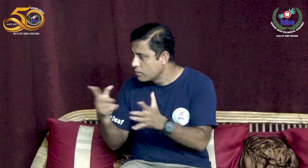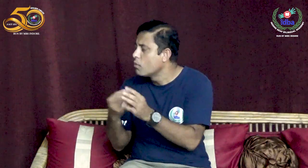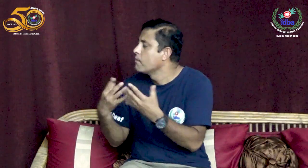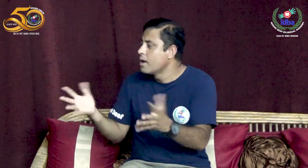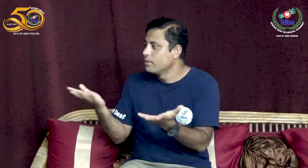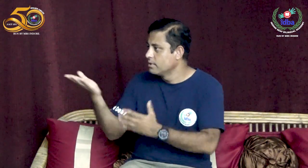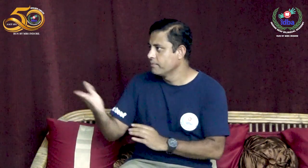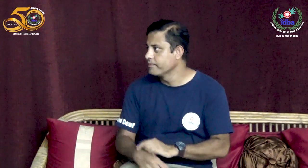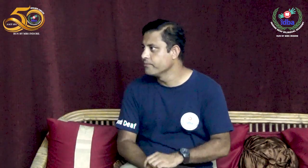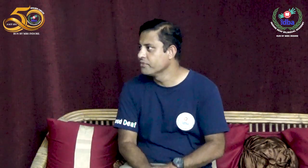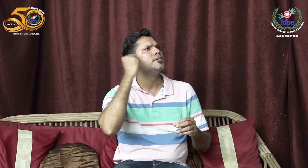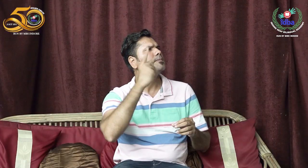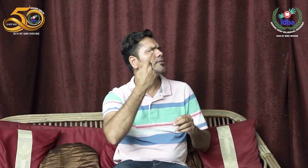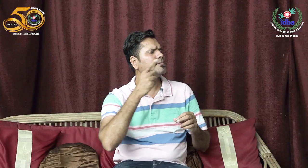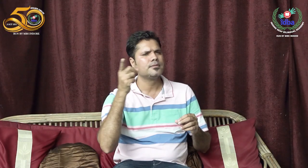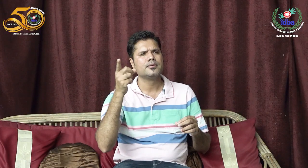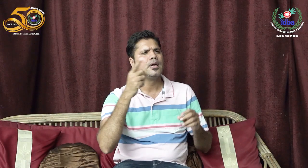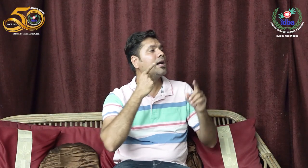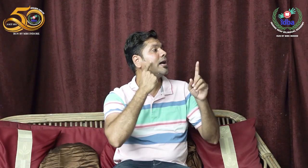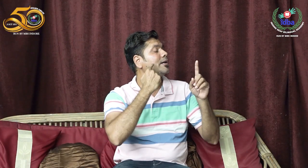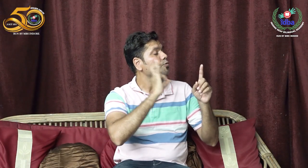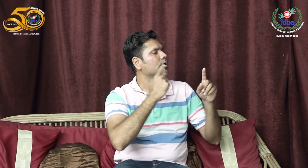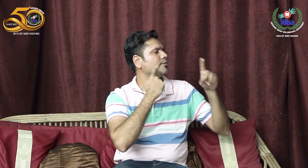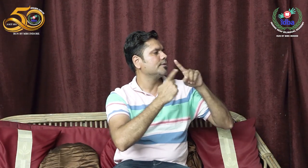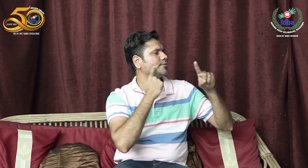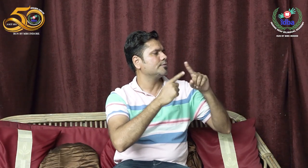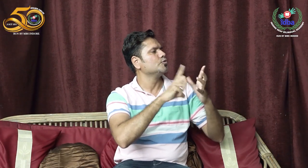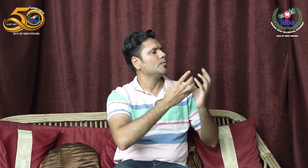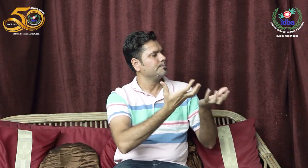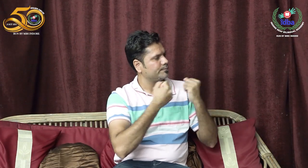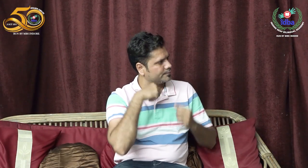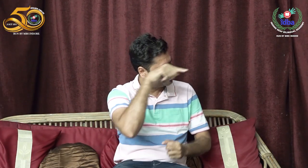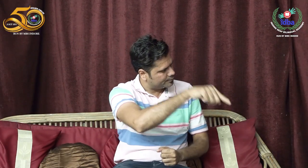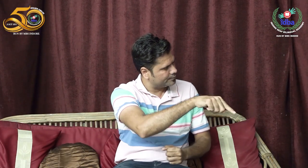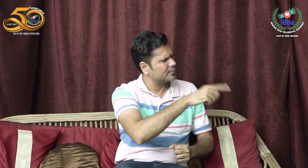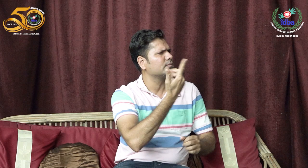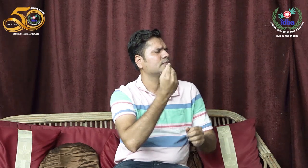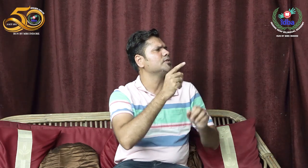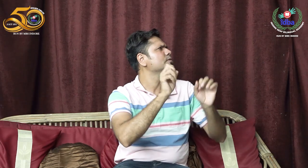तो क्या आपको जॉब मिल गई है? जी हाँ, मुझे पहले स्टार्टिंग में जो थी ITI से कनेक्टेड जॉब मिली थी।